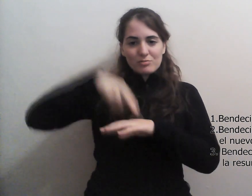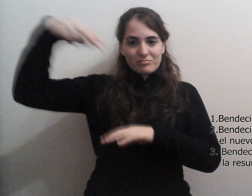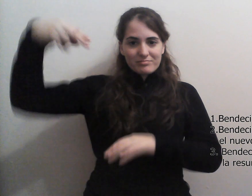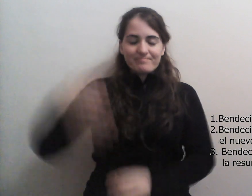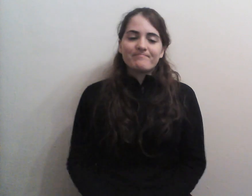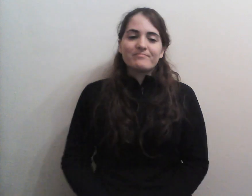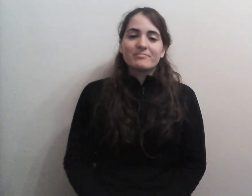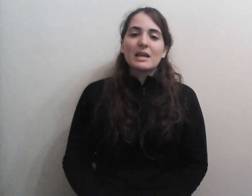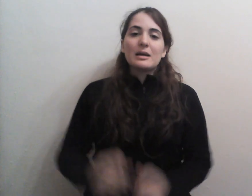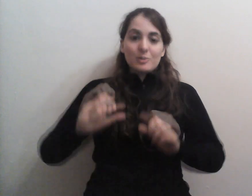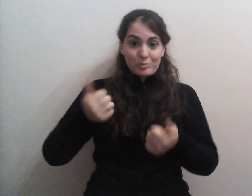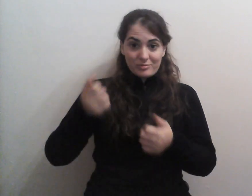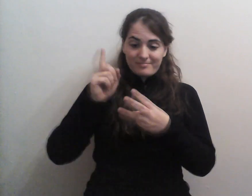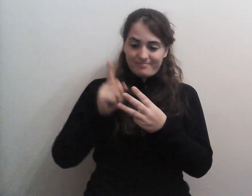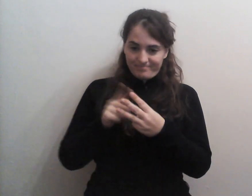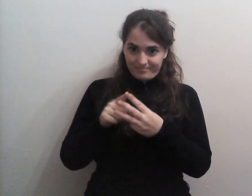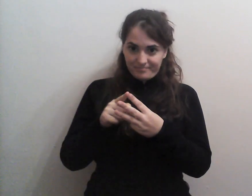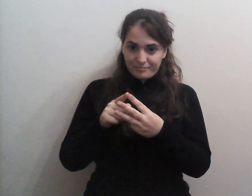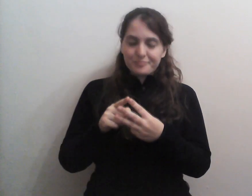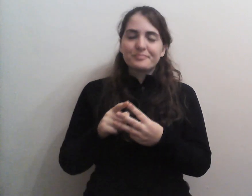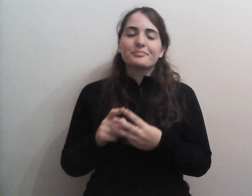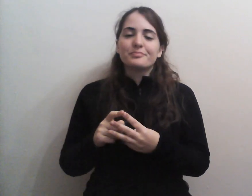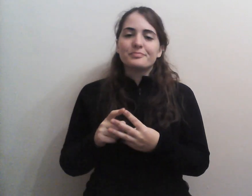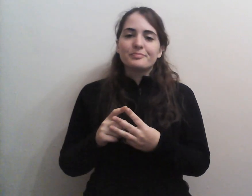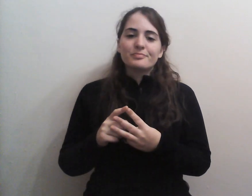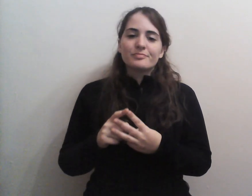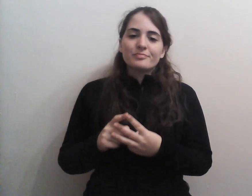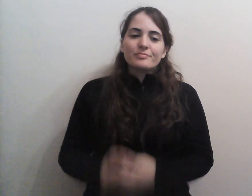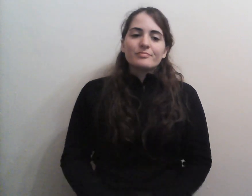con bendecimos al Padre por su Deidad. Dice el versículo 3.